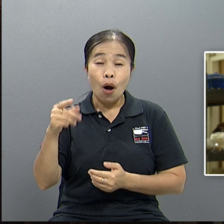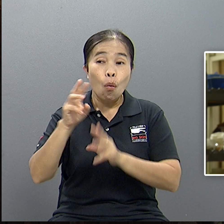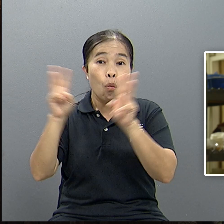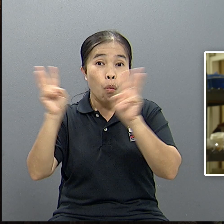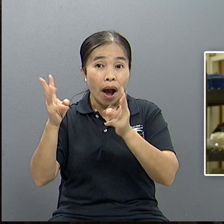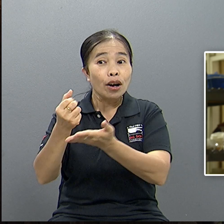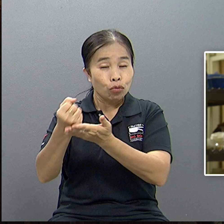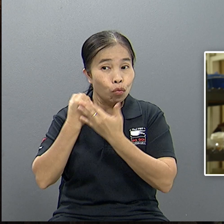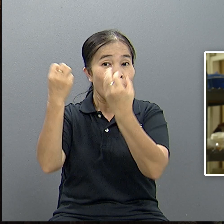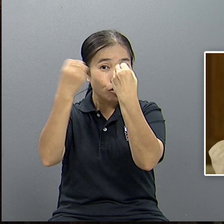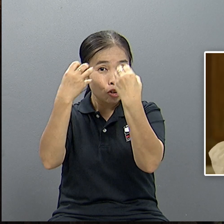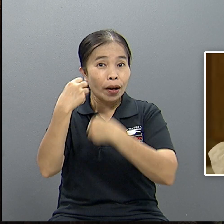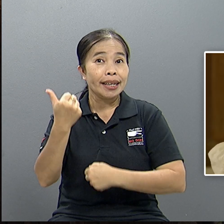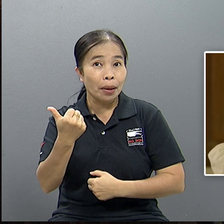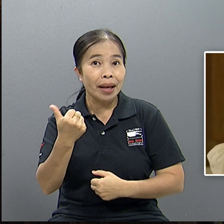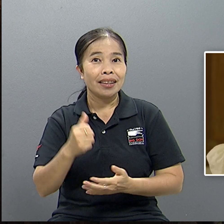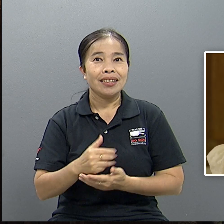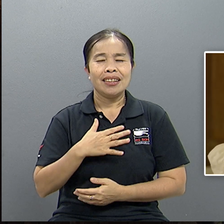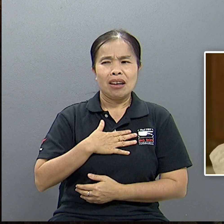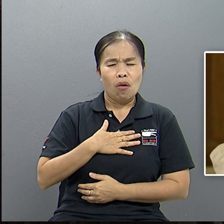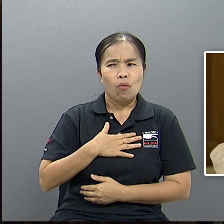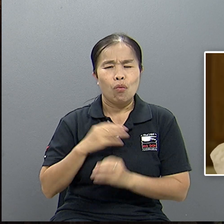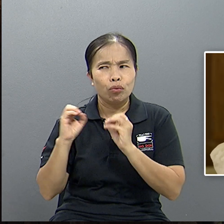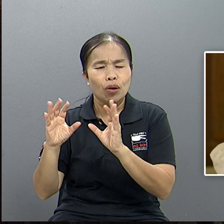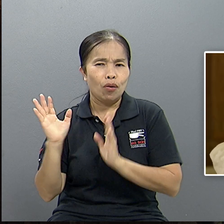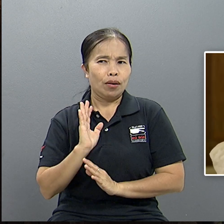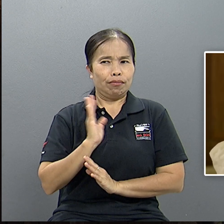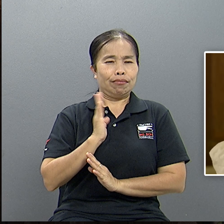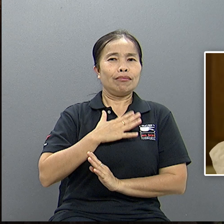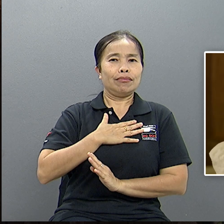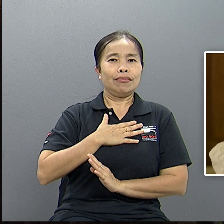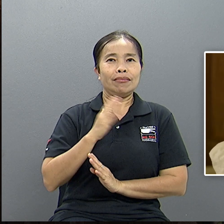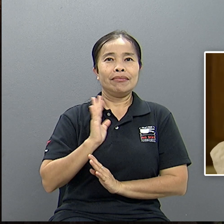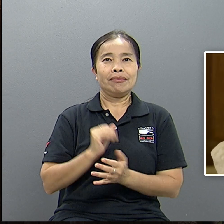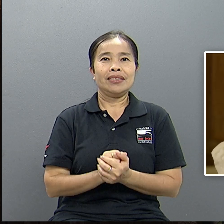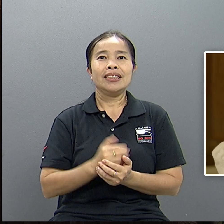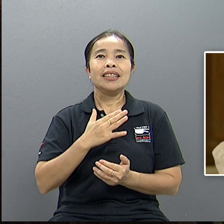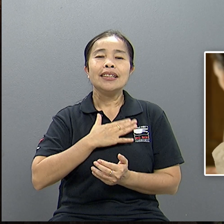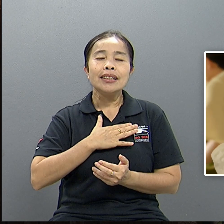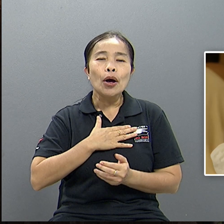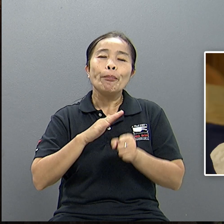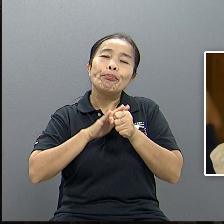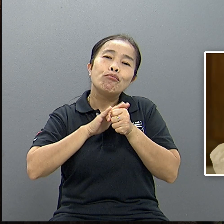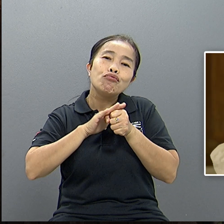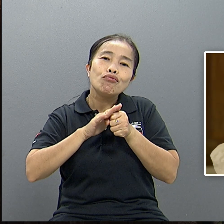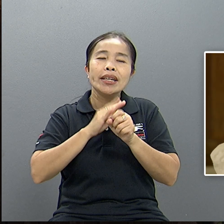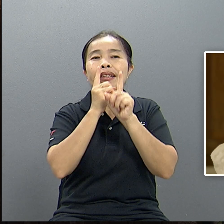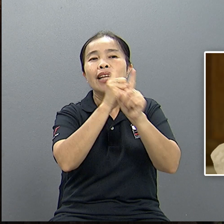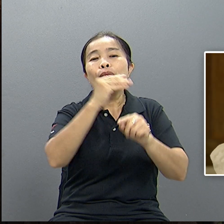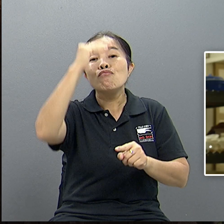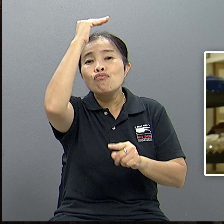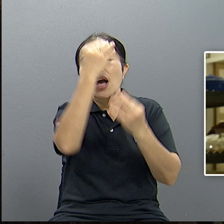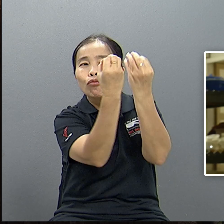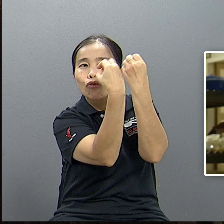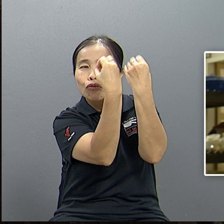มาสอนฉันบ้างก็คงจะดี ไม่กล้าสอนคุณปรางหรอกค่ะฉันก็ทำตามๆที่ผู้ใหญ่เขาว่ากันมาน